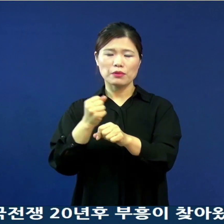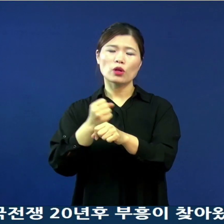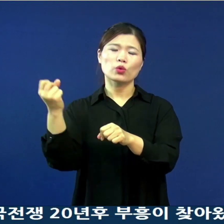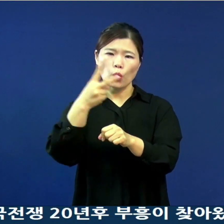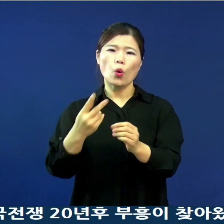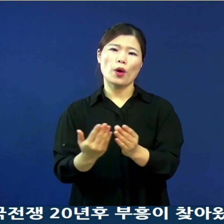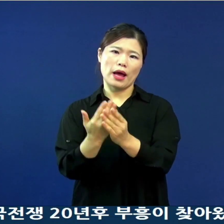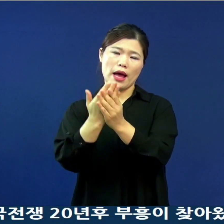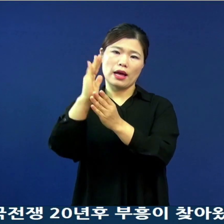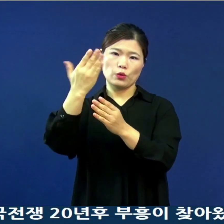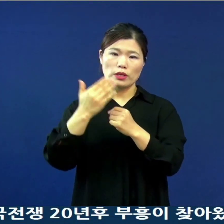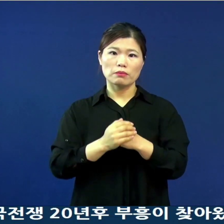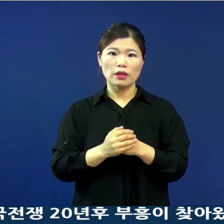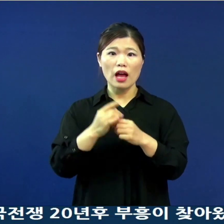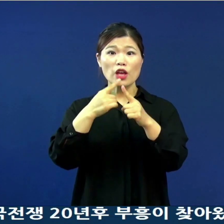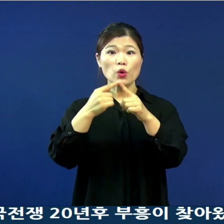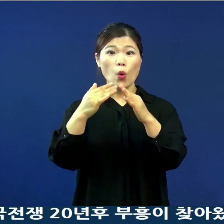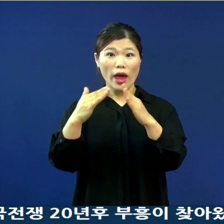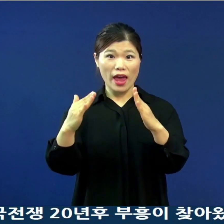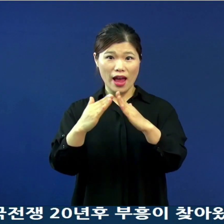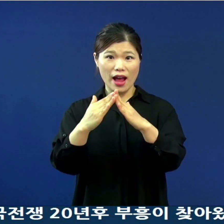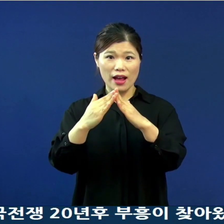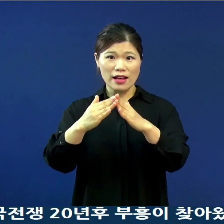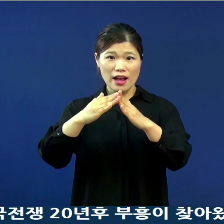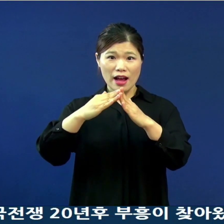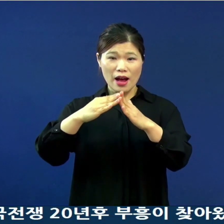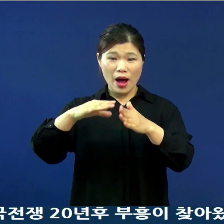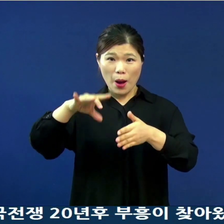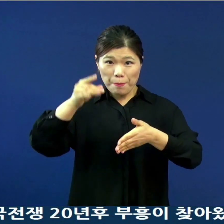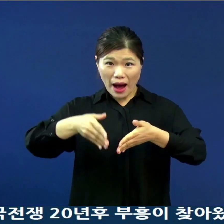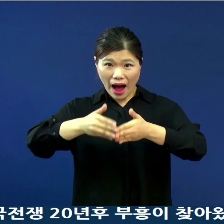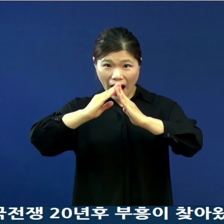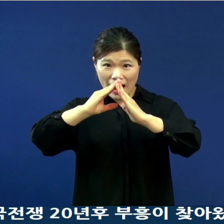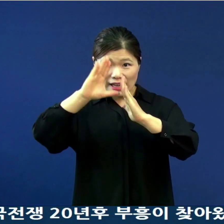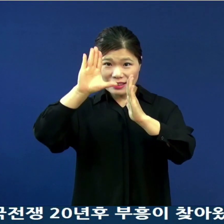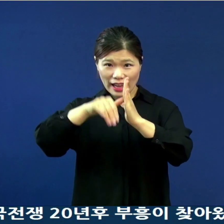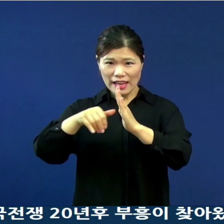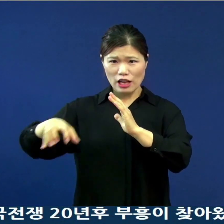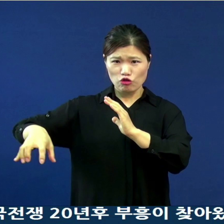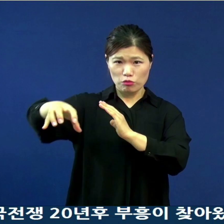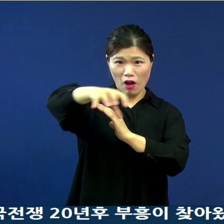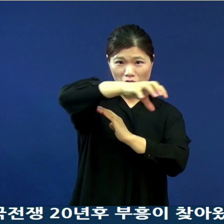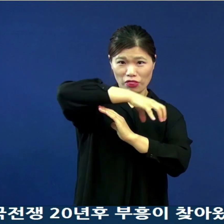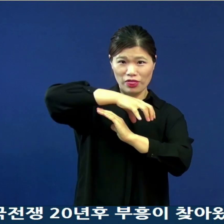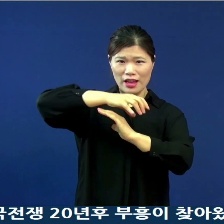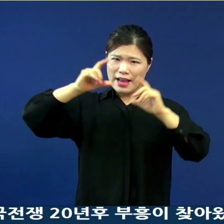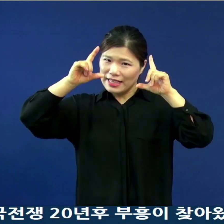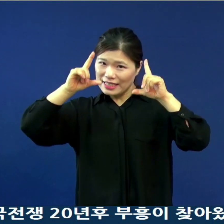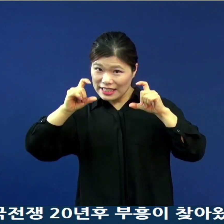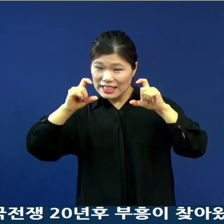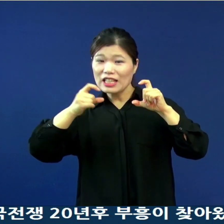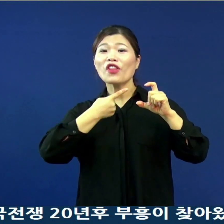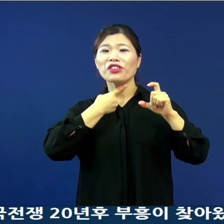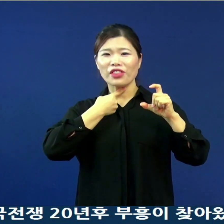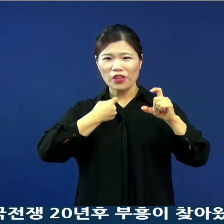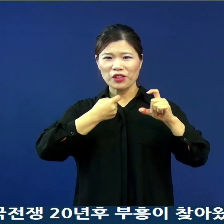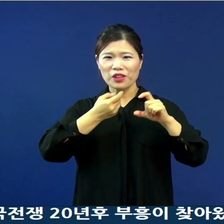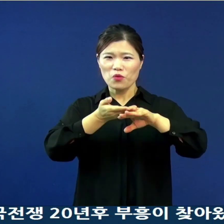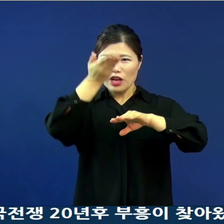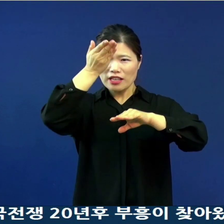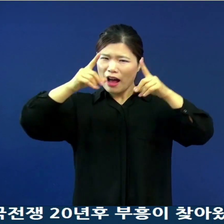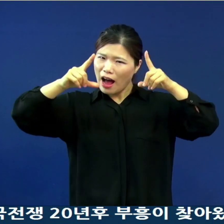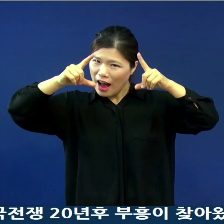이루었습니다. 교회당이 막 설립되었을 때 교회당 주변을 이렇게 전체적으로 찍은, 이렇게 위에서 내려